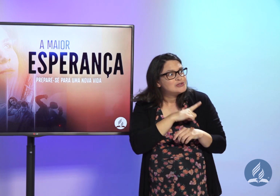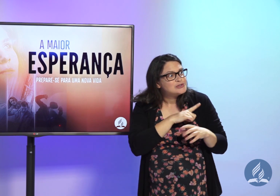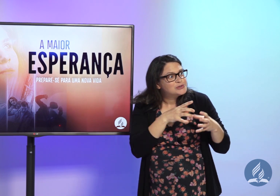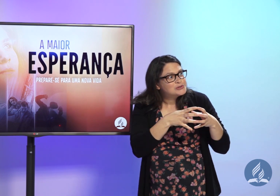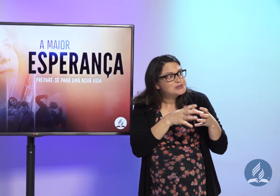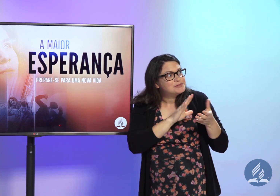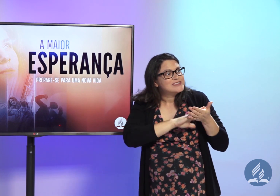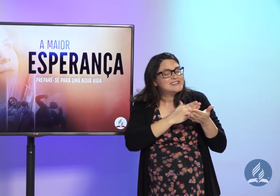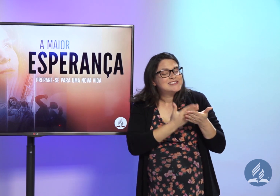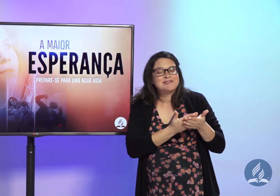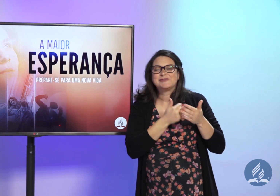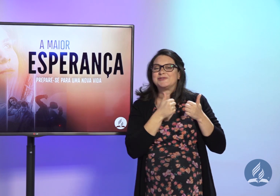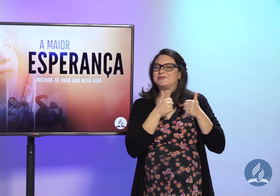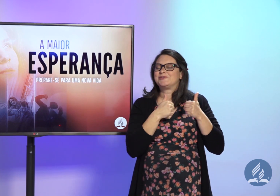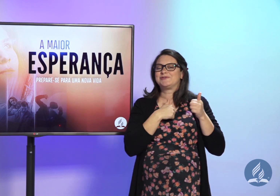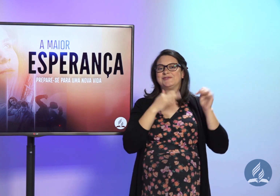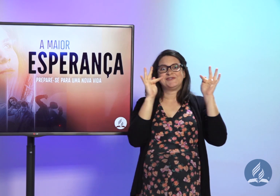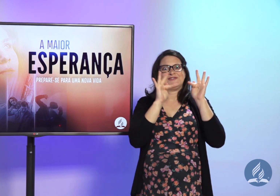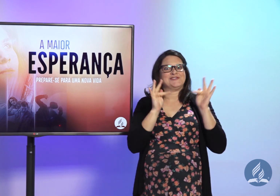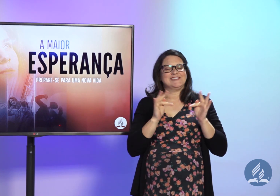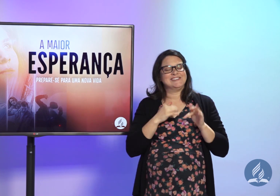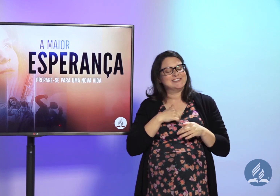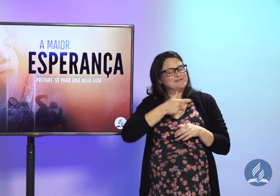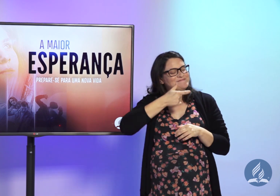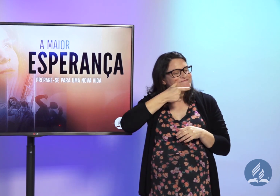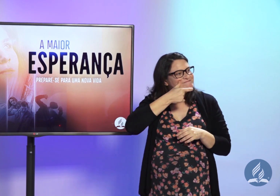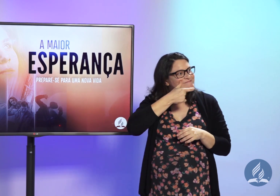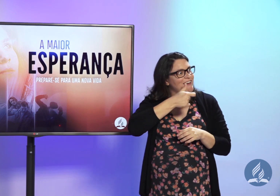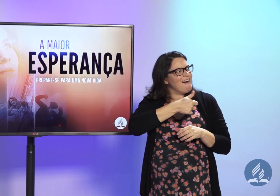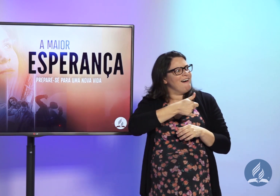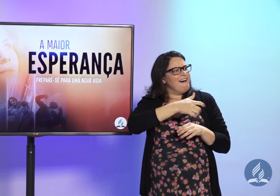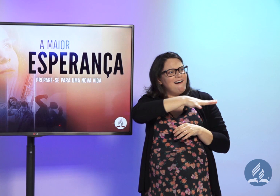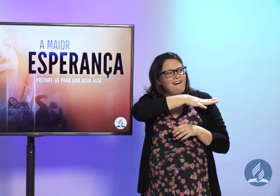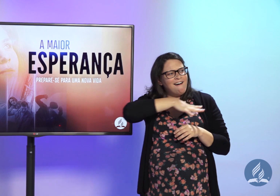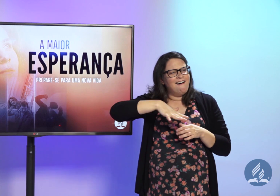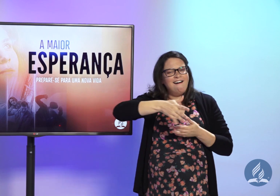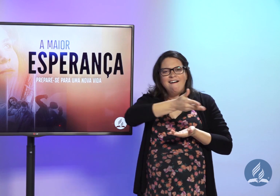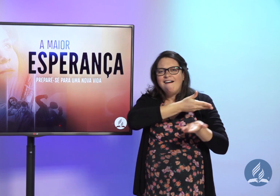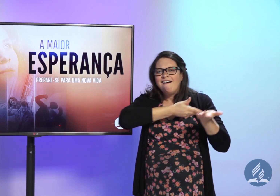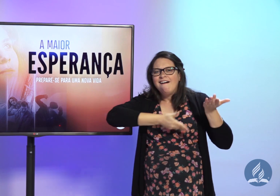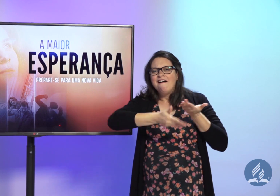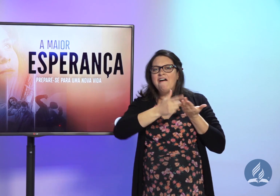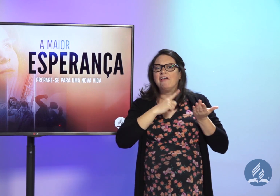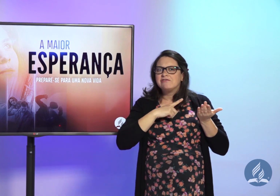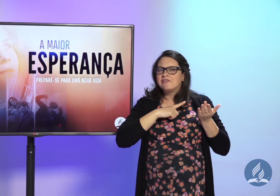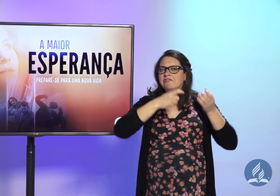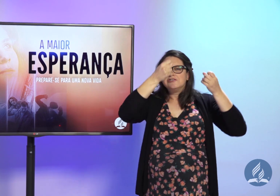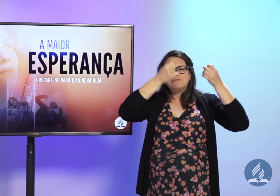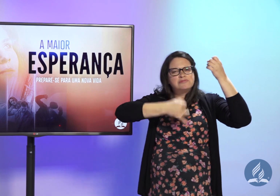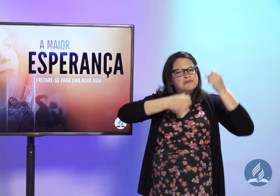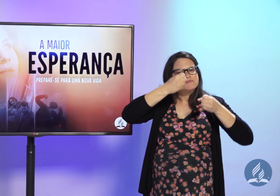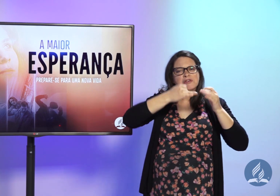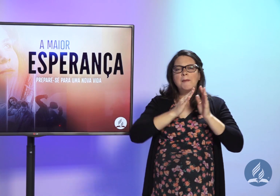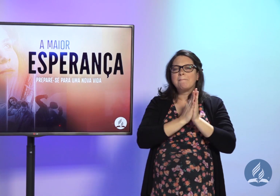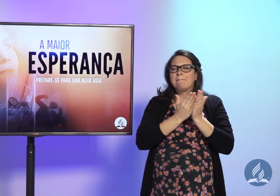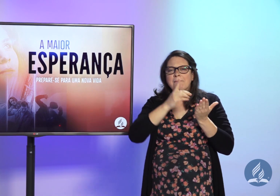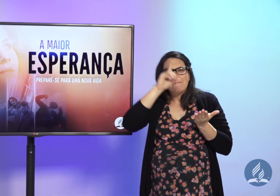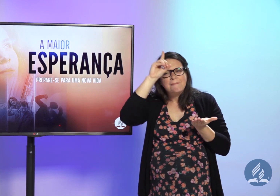Ficou muito bem, porque lá tinha intérprete, ele pôde conversar com as pessoas, ele pôde se comunicar, pôde estudar sobre